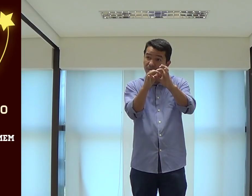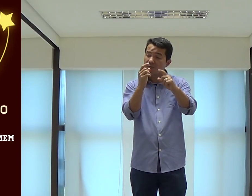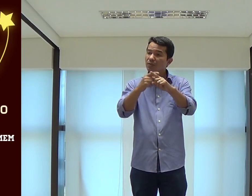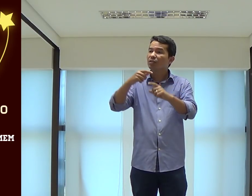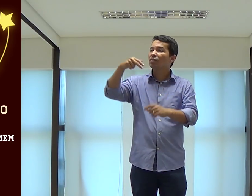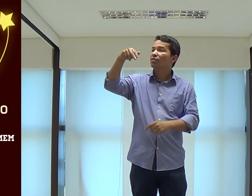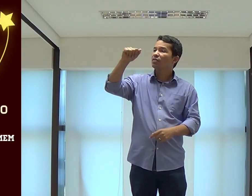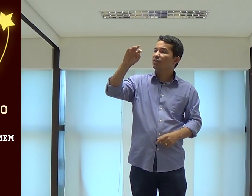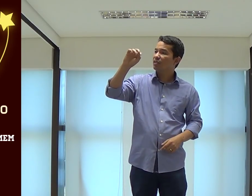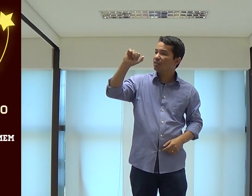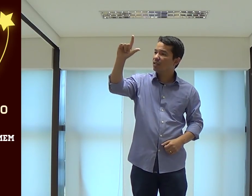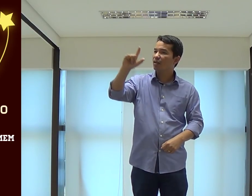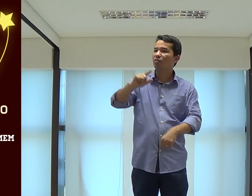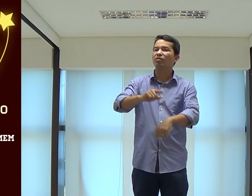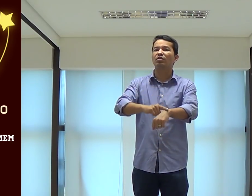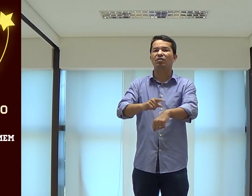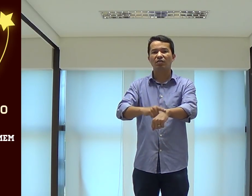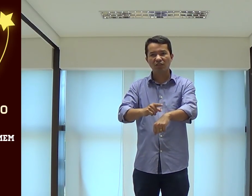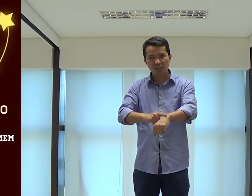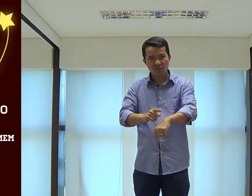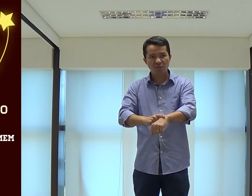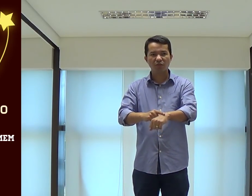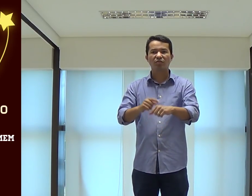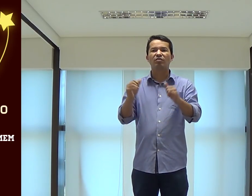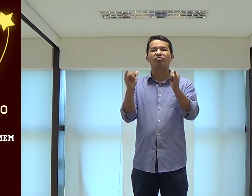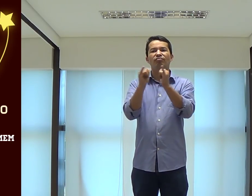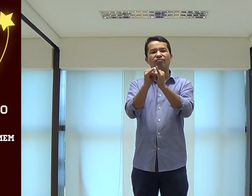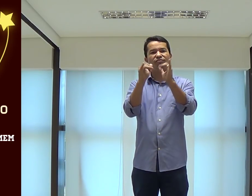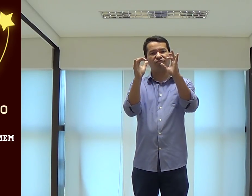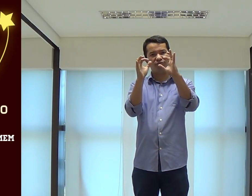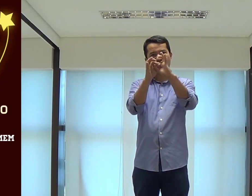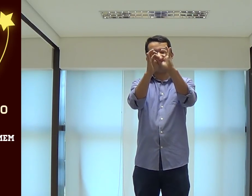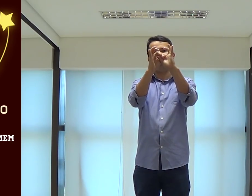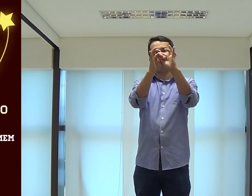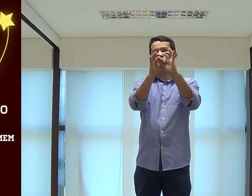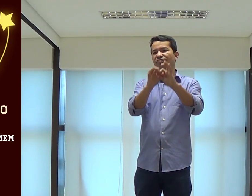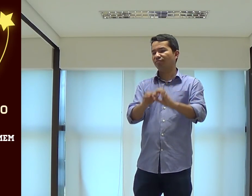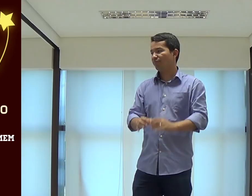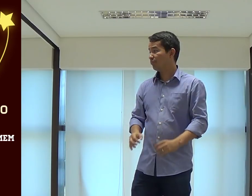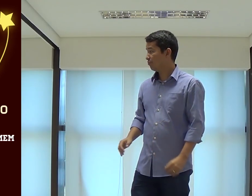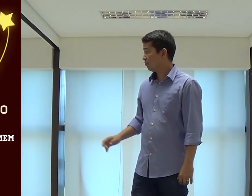se reconcilie com as pessoas, porque Natal é tempo disso, de haver essa reconciliação.